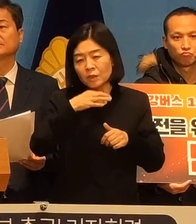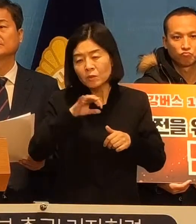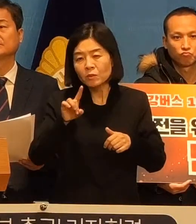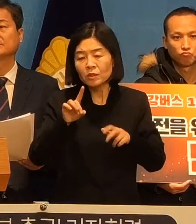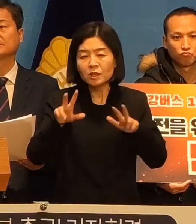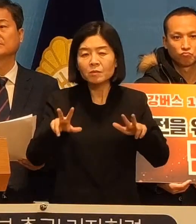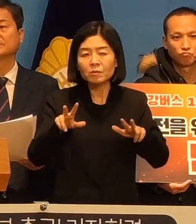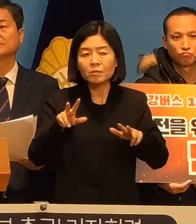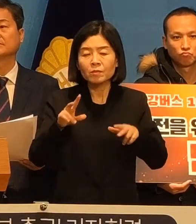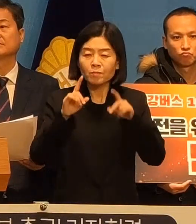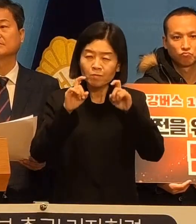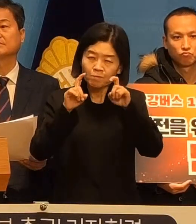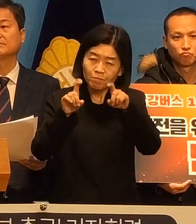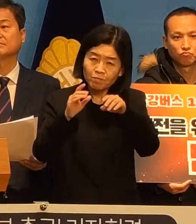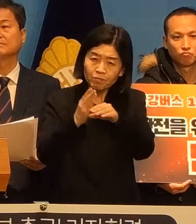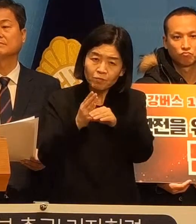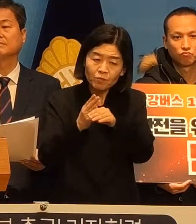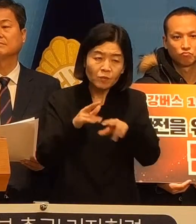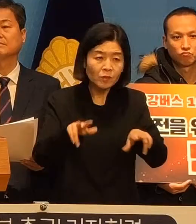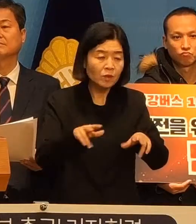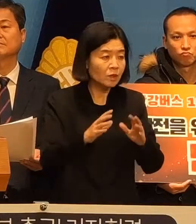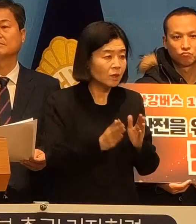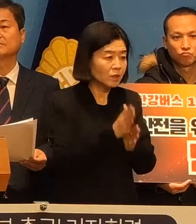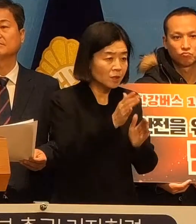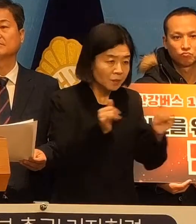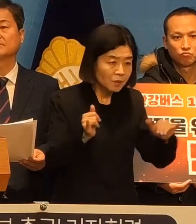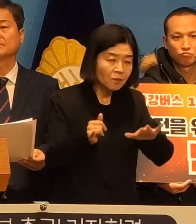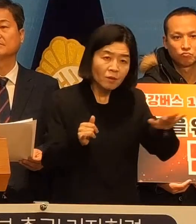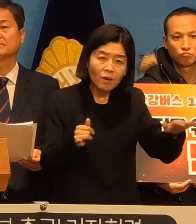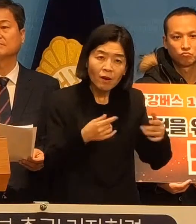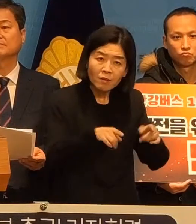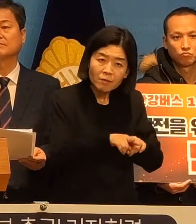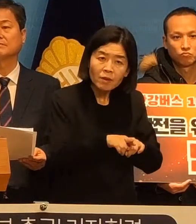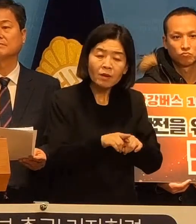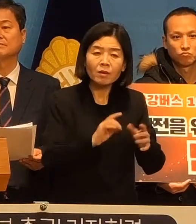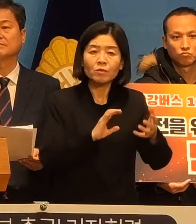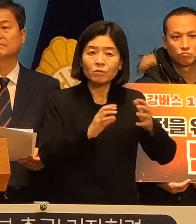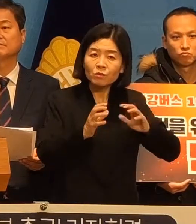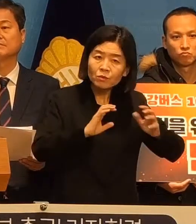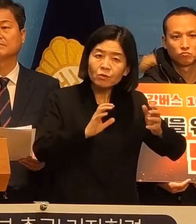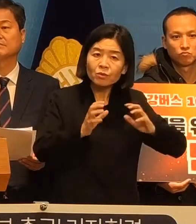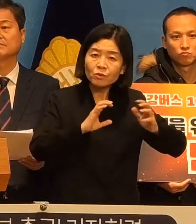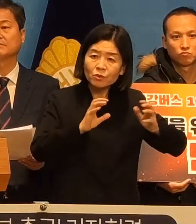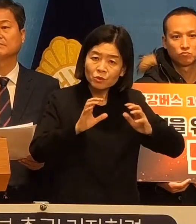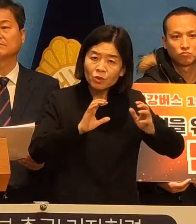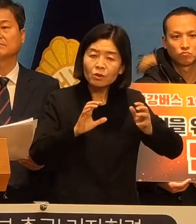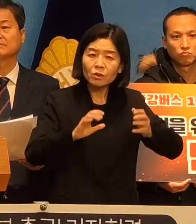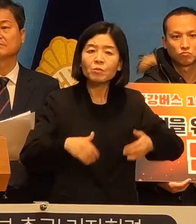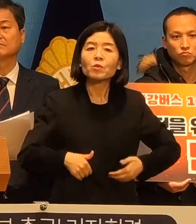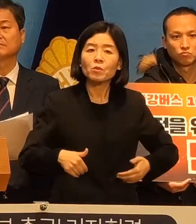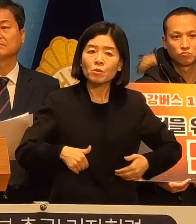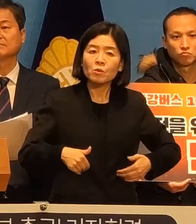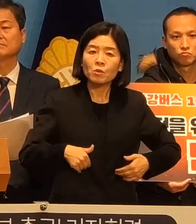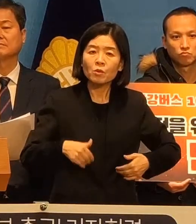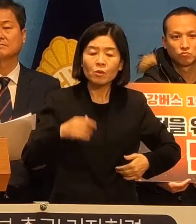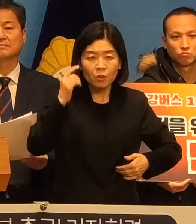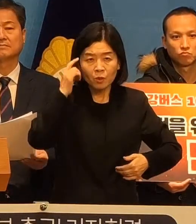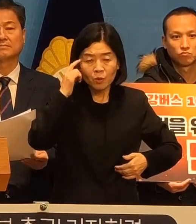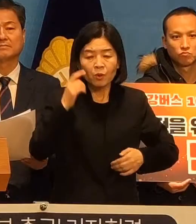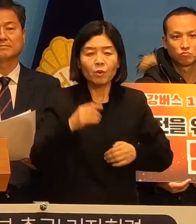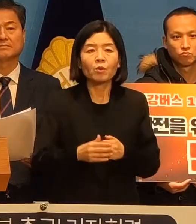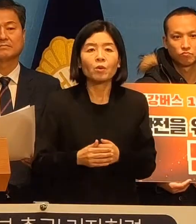지금 시점에서 시민들하고 좀 이런 부분에 대한 논의들을 폭넓게 해야 될 필요가 있겠다라는 생각을 갖고